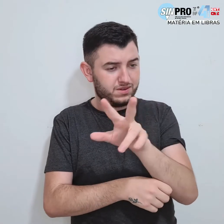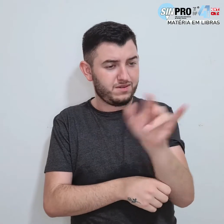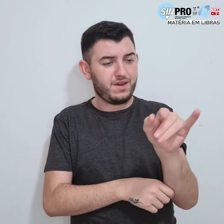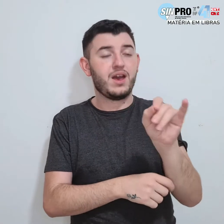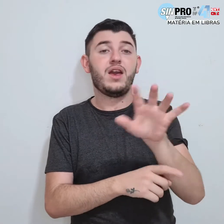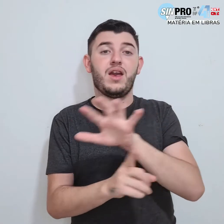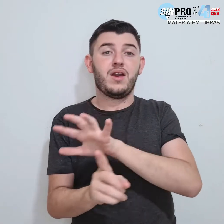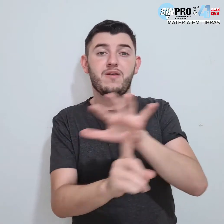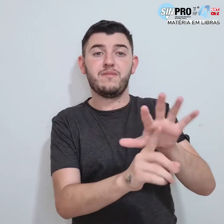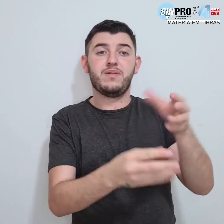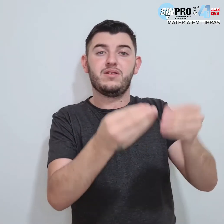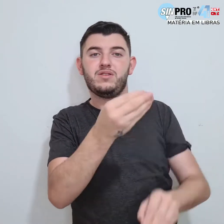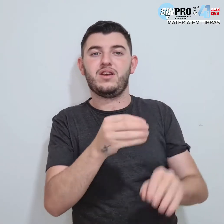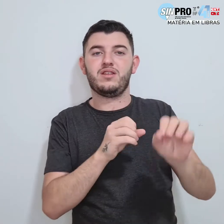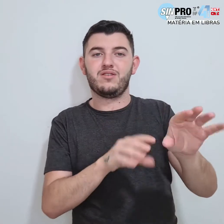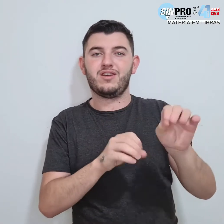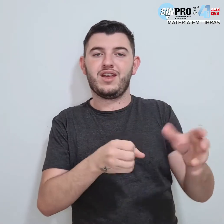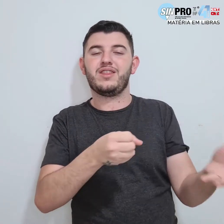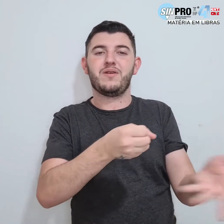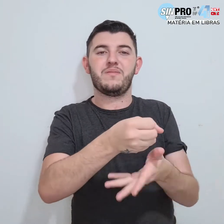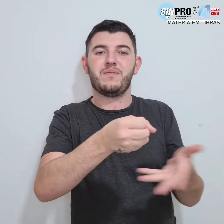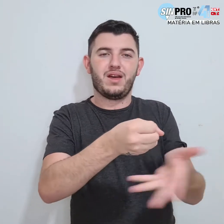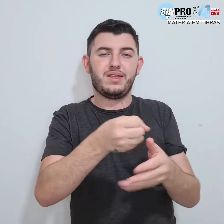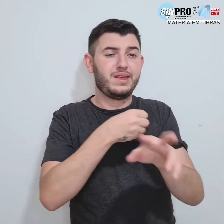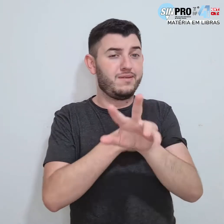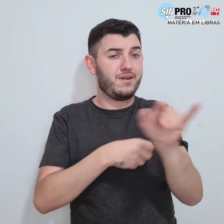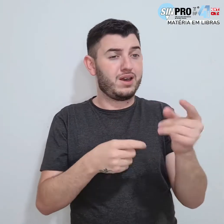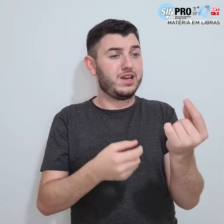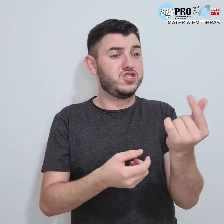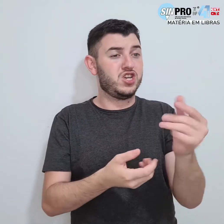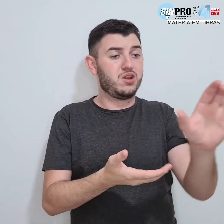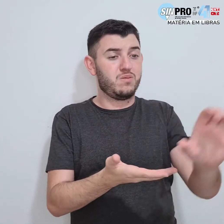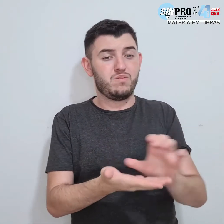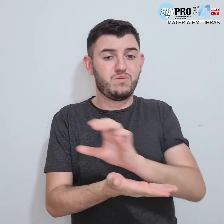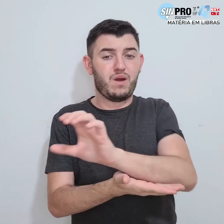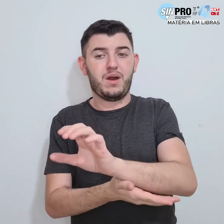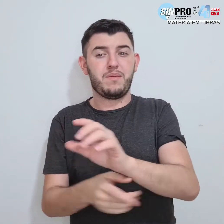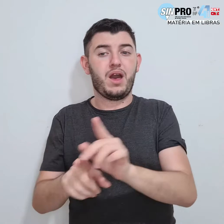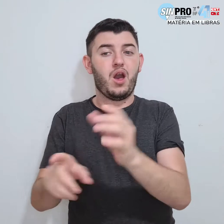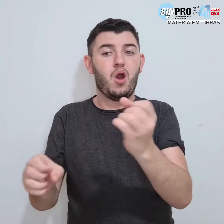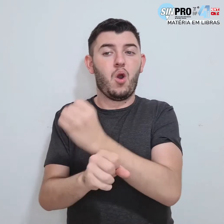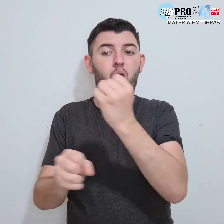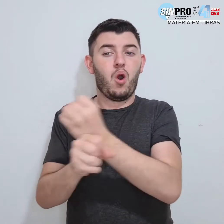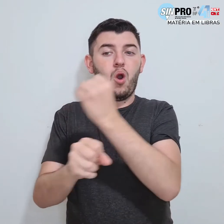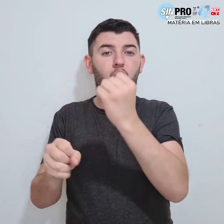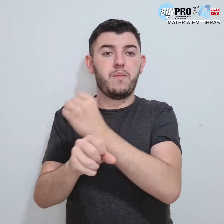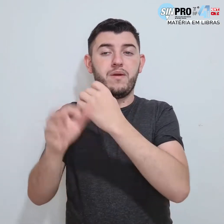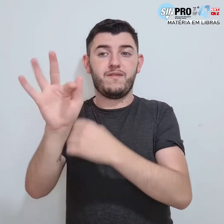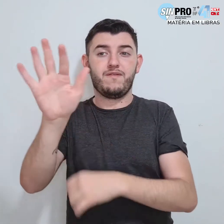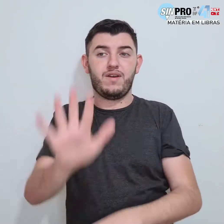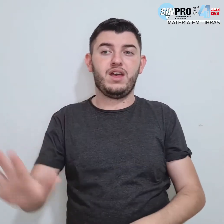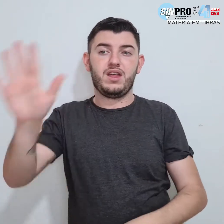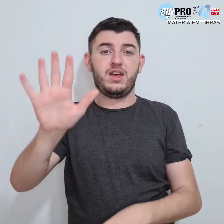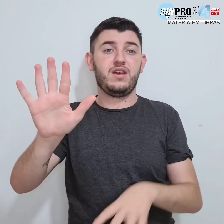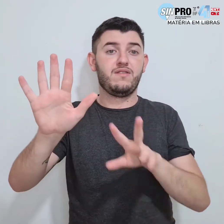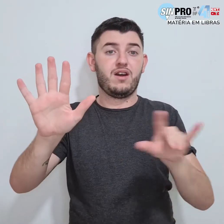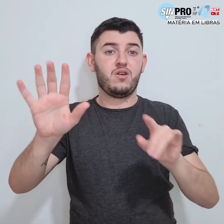básica. O dinheiro será remanejado para a realização de obras federais e convertido na tentativa de ampliar